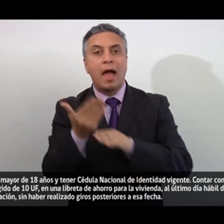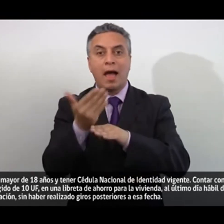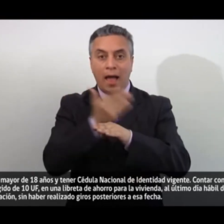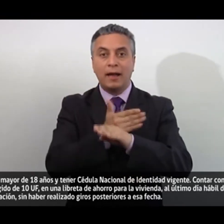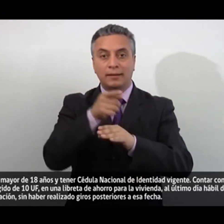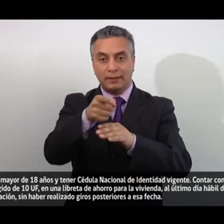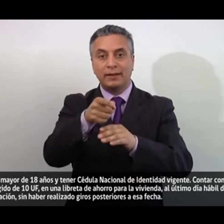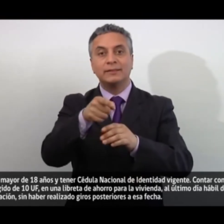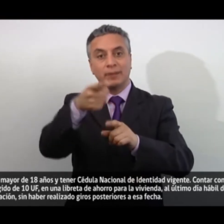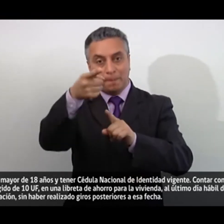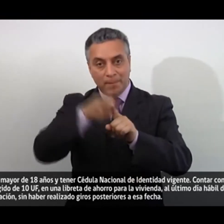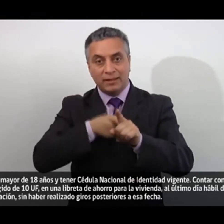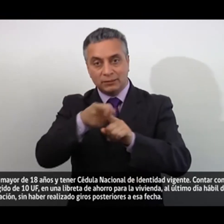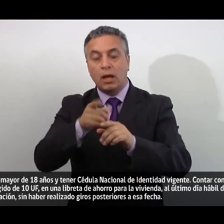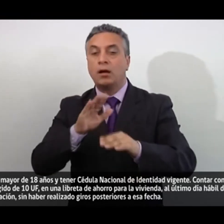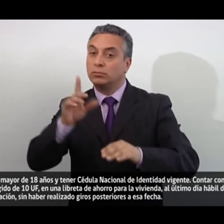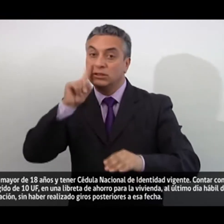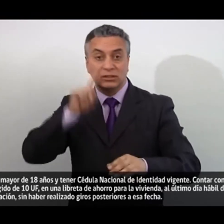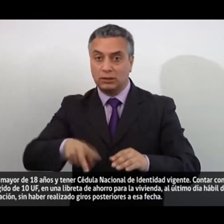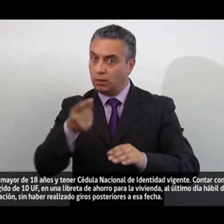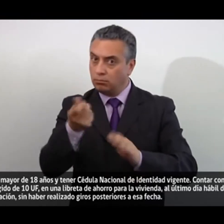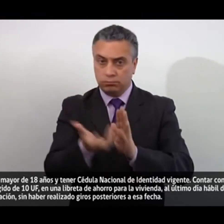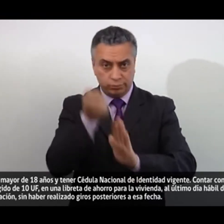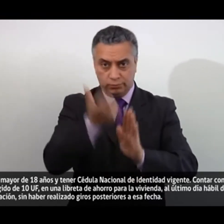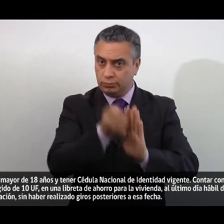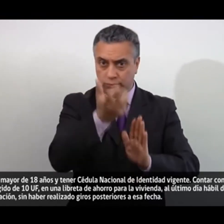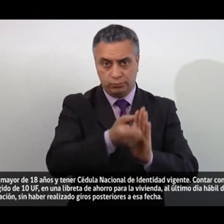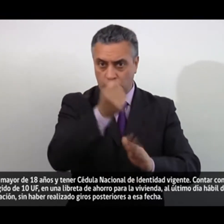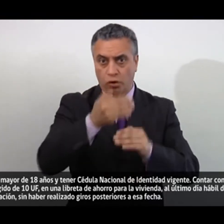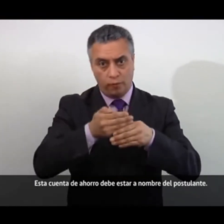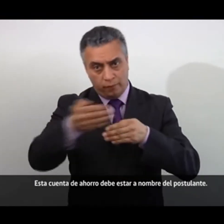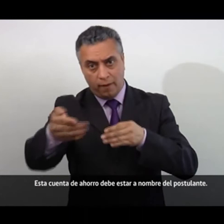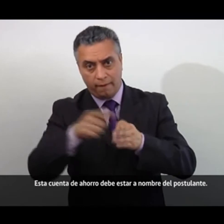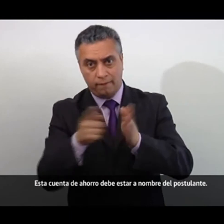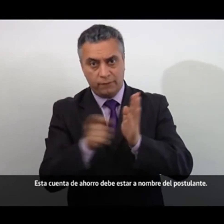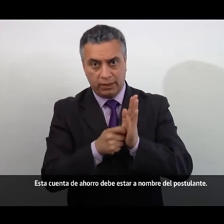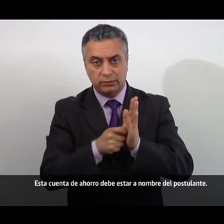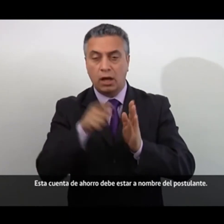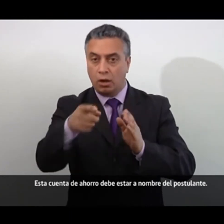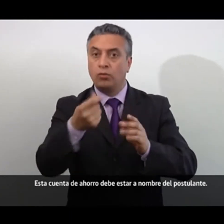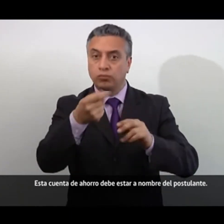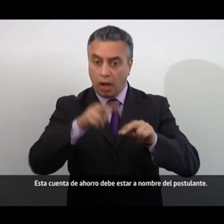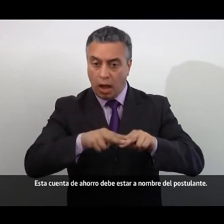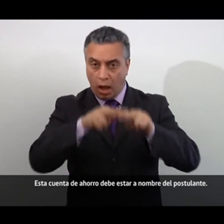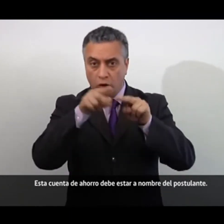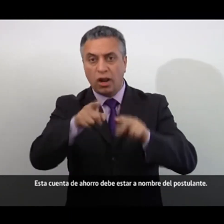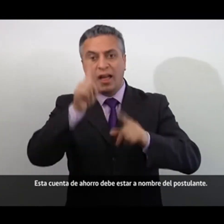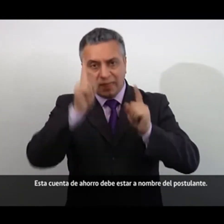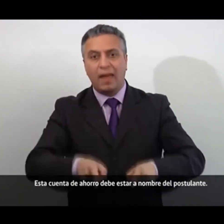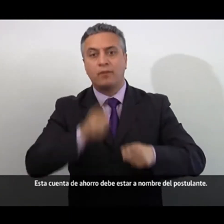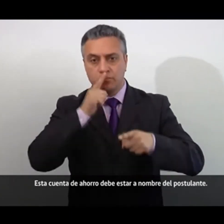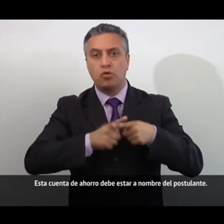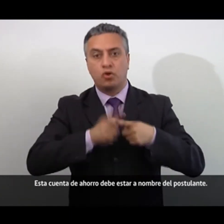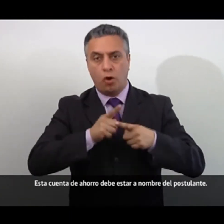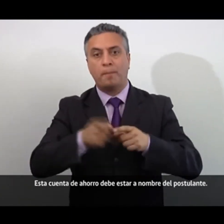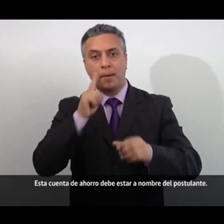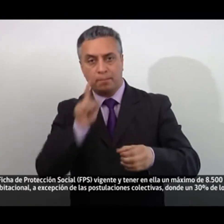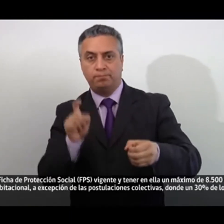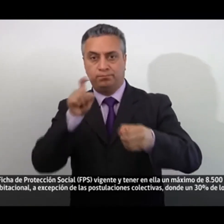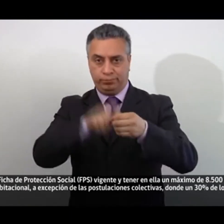de postulación, sin haber realizado giros posteriores a esa fecha. Esta cuenta de ahorro debe estar a nombre del postulante.